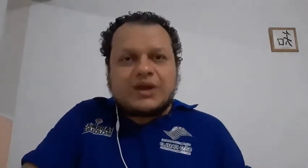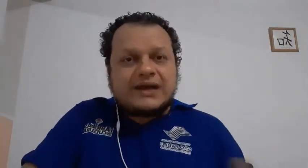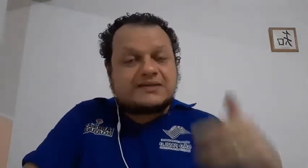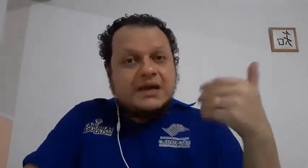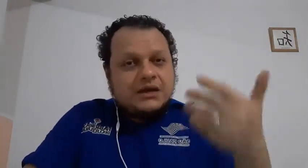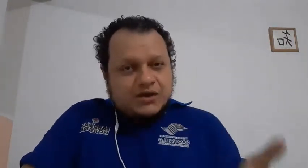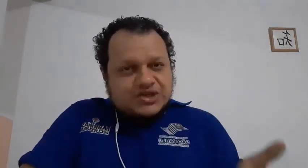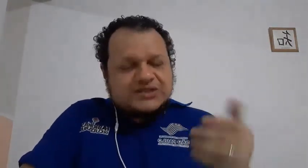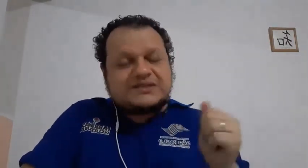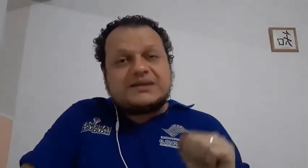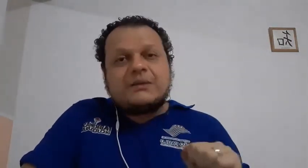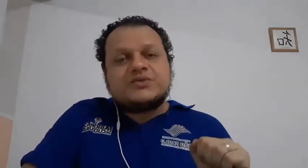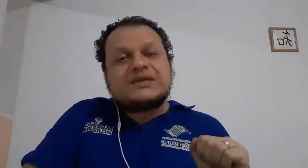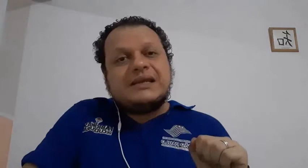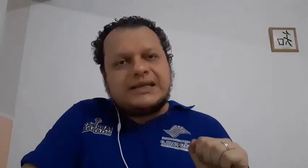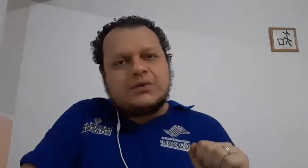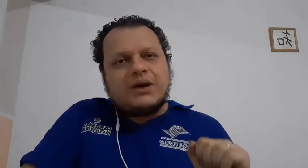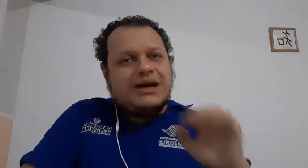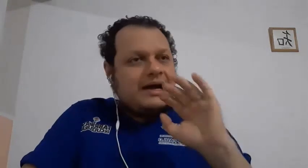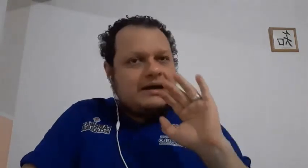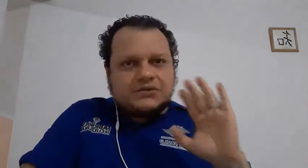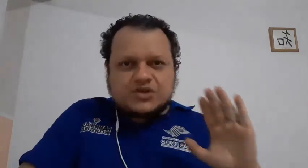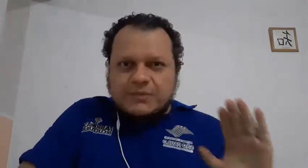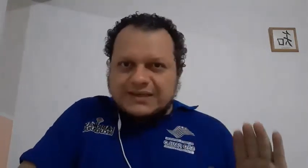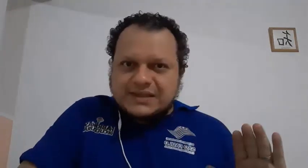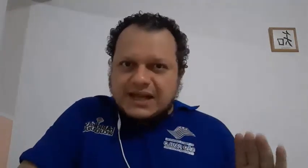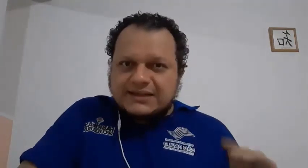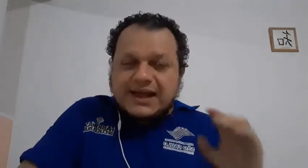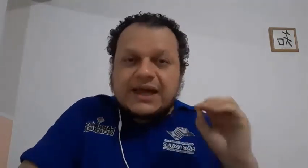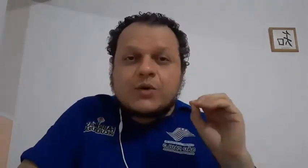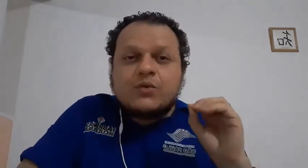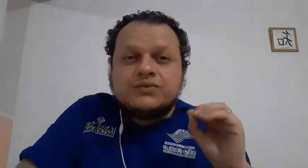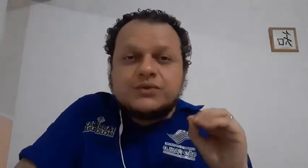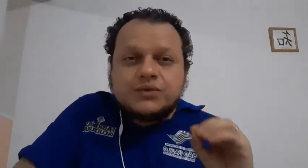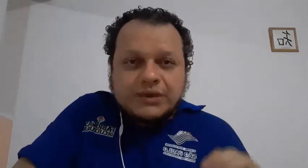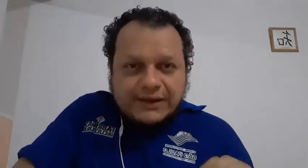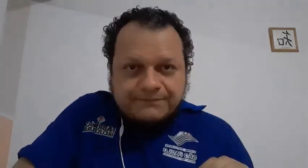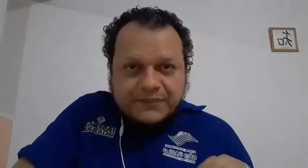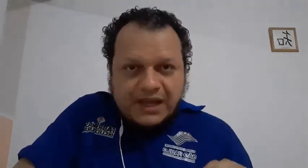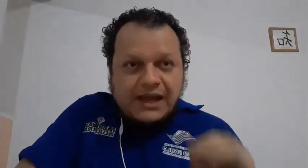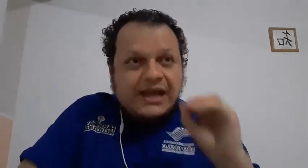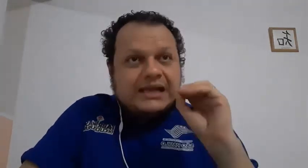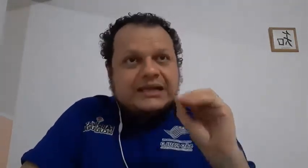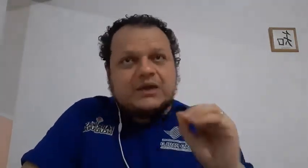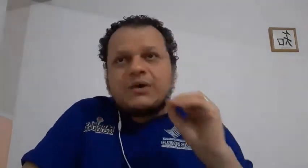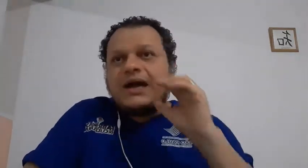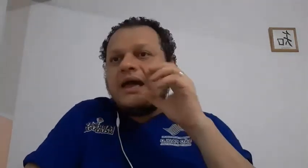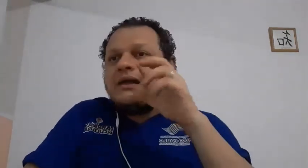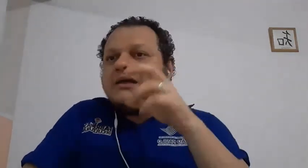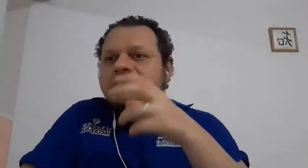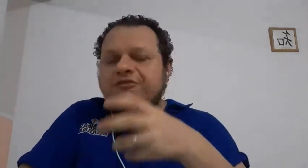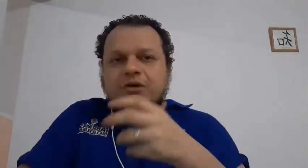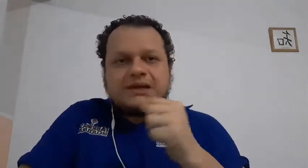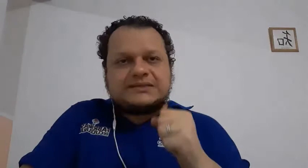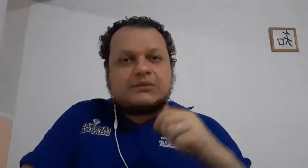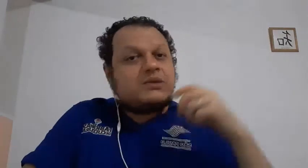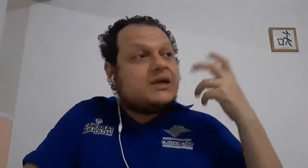culturais. Nós já dissemos que língua, antes de mais nada, é cultura, né? Língua é informação, língua